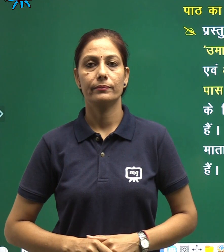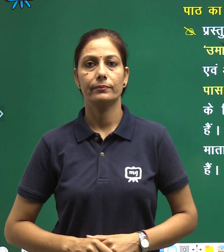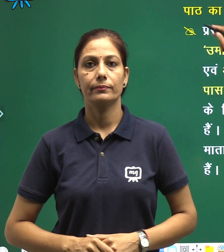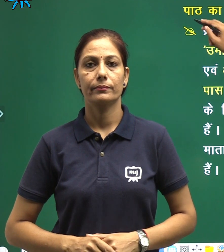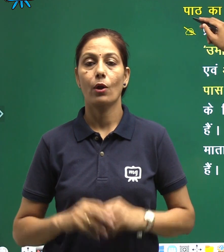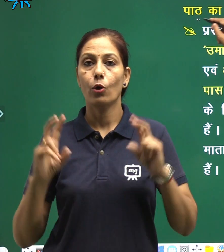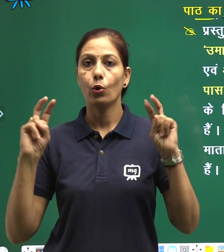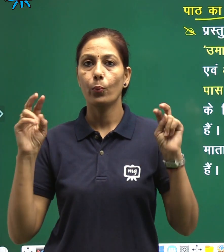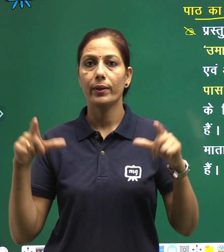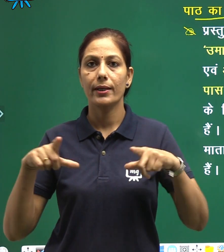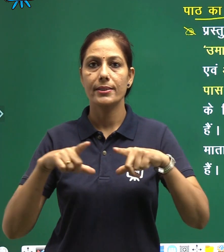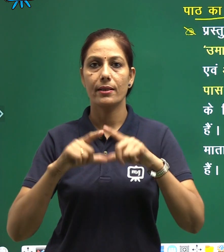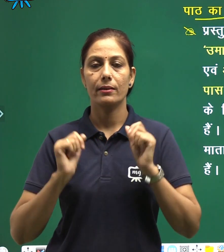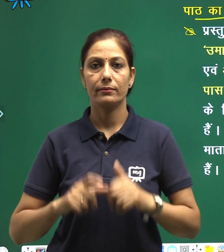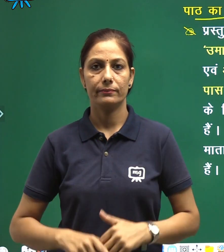पाठ का सार।